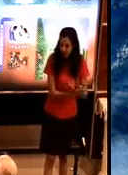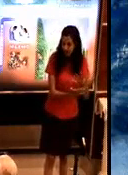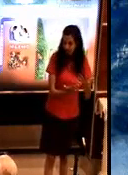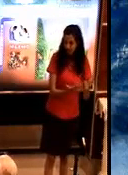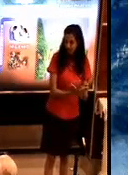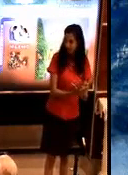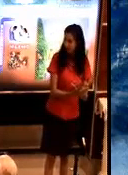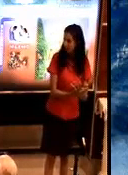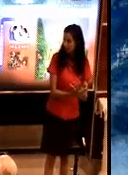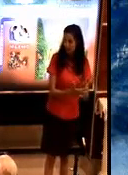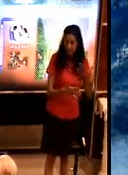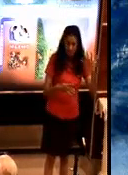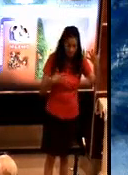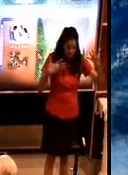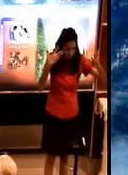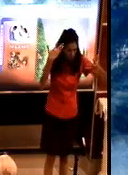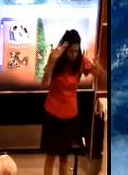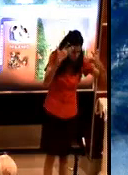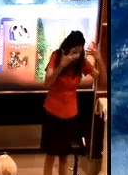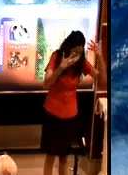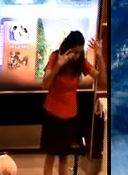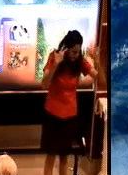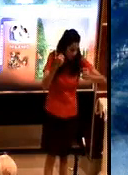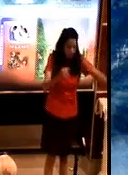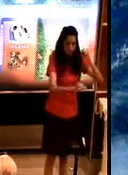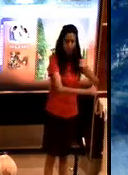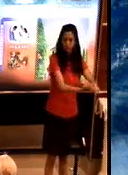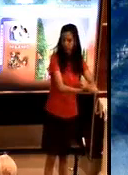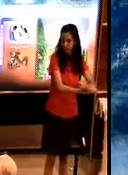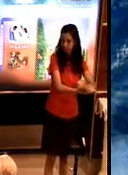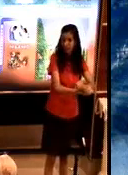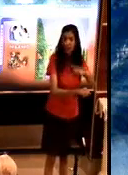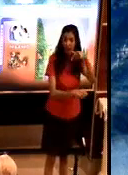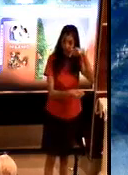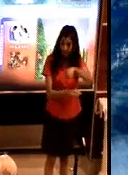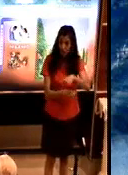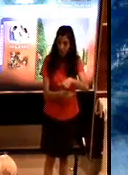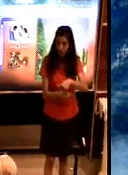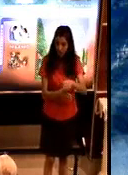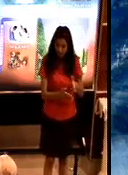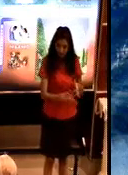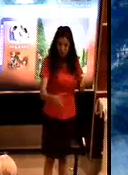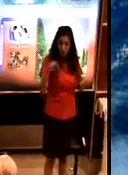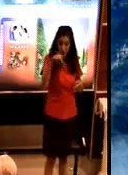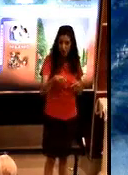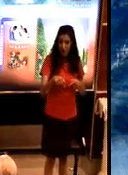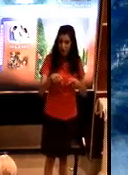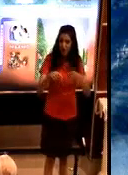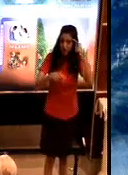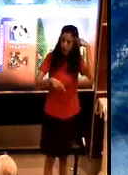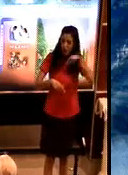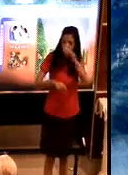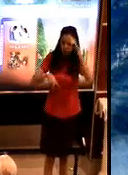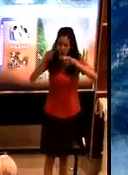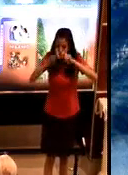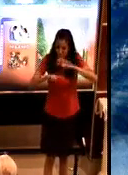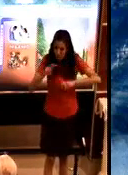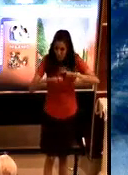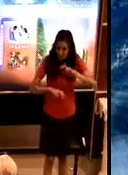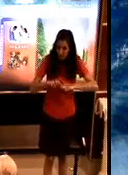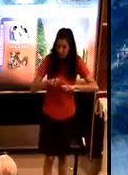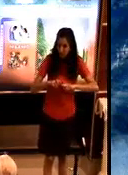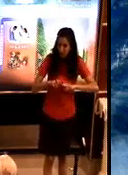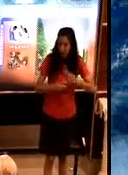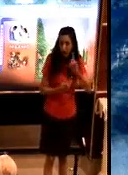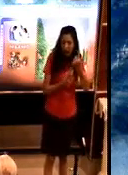se enredarán y serán apresados. Eso está pasando ahora. En el juicio investigador, mientras algunos